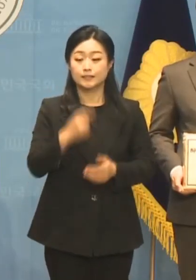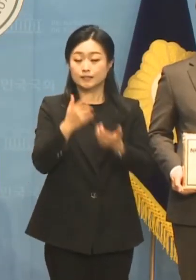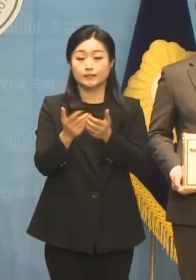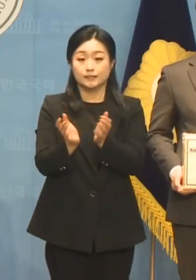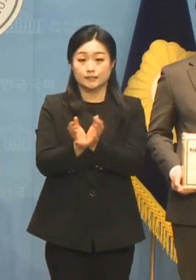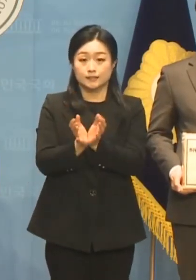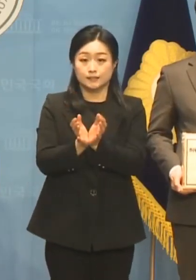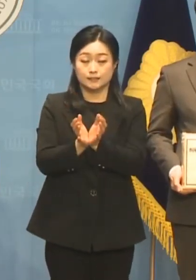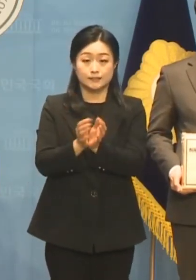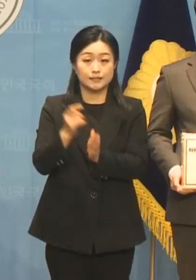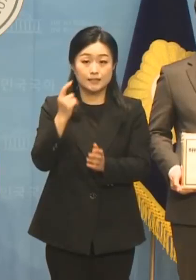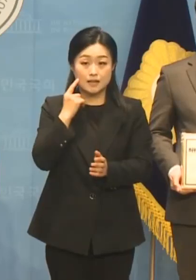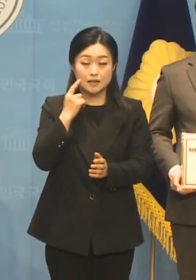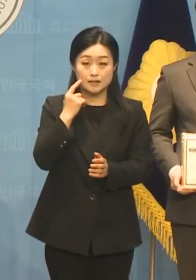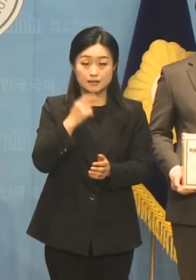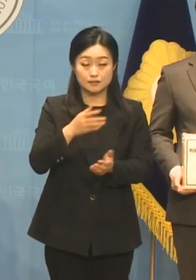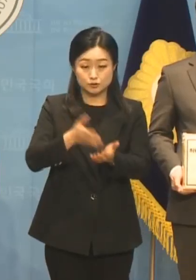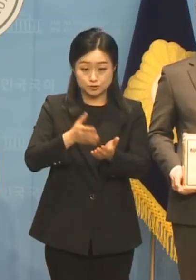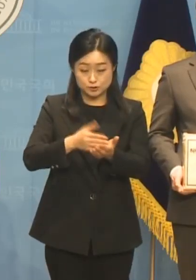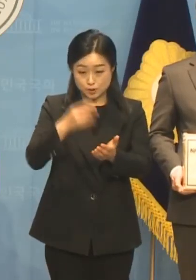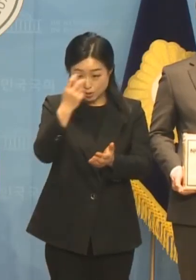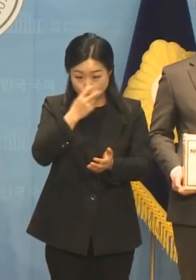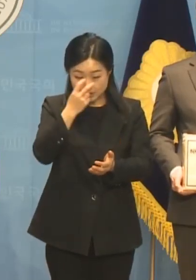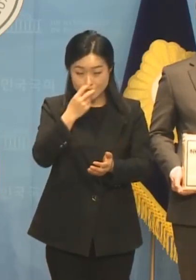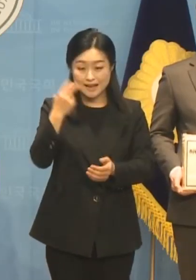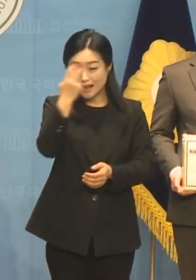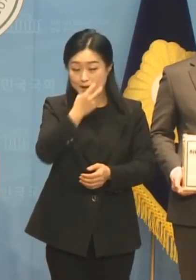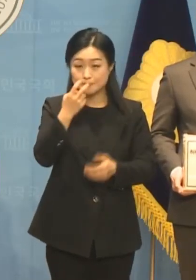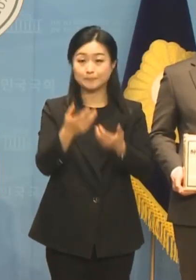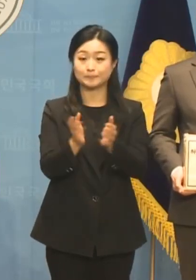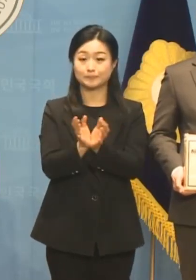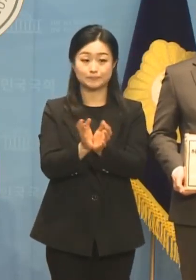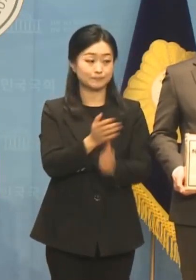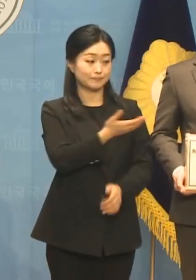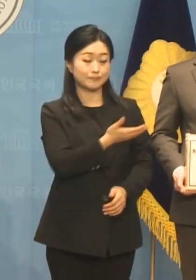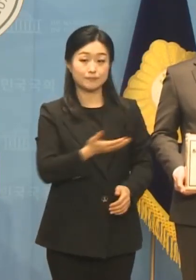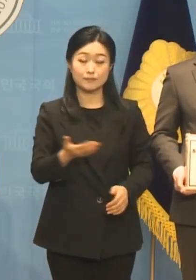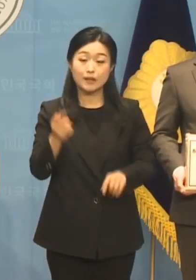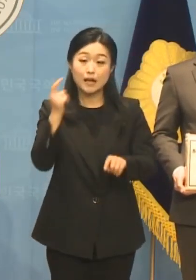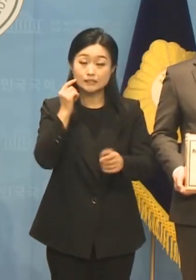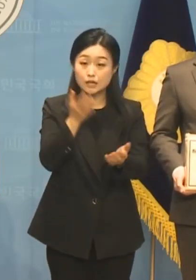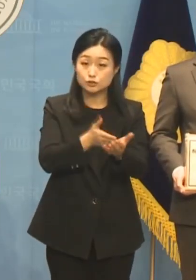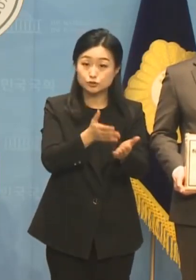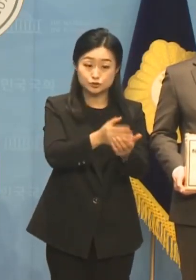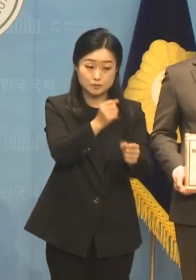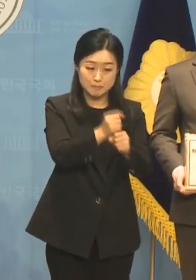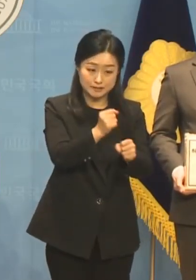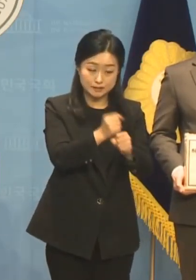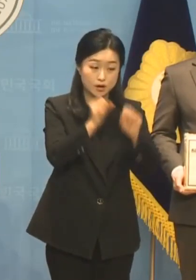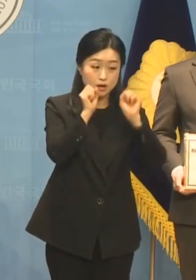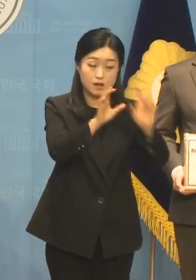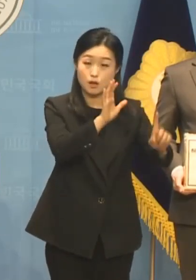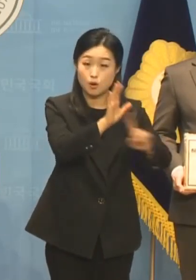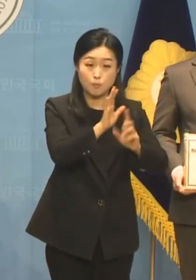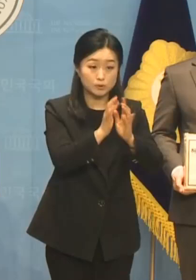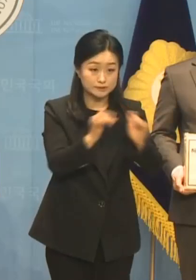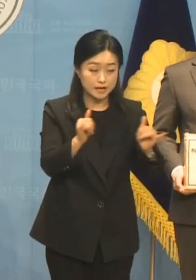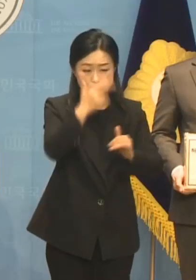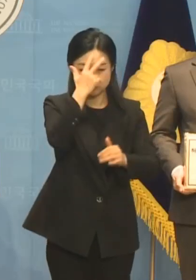더불어민주당 허위조작감시단은 허위조작 정보 유포자에 대해서 무관용의